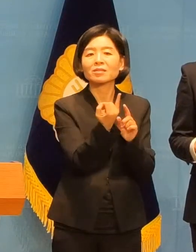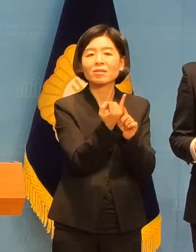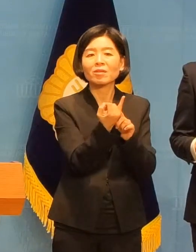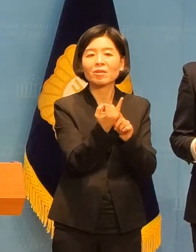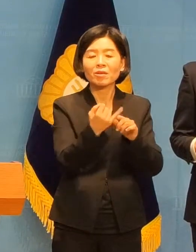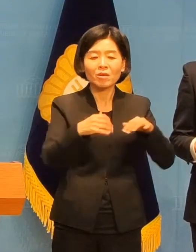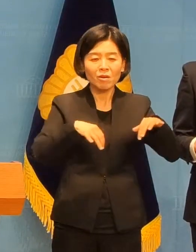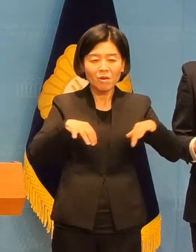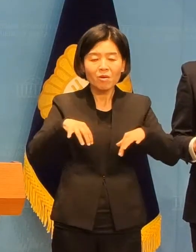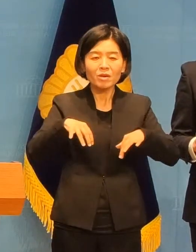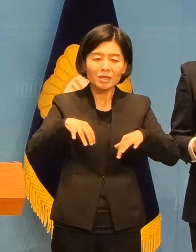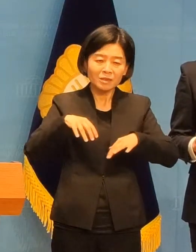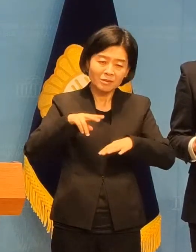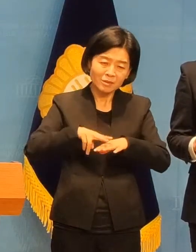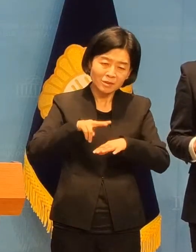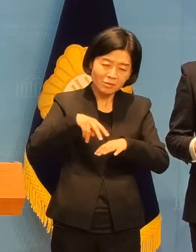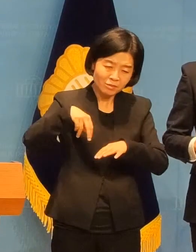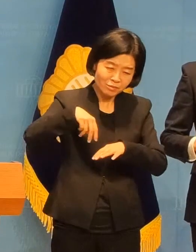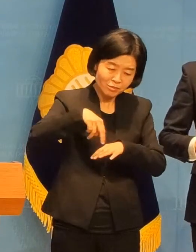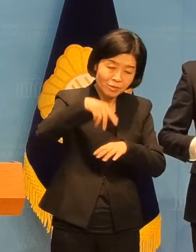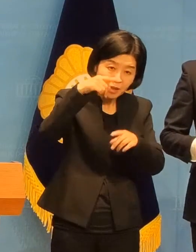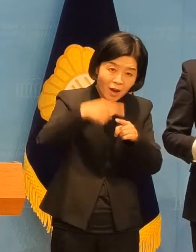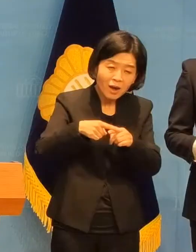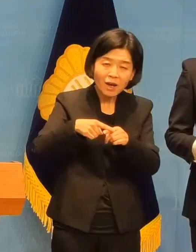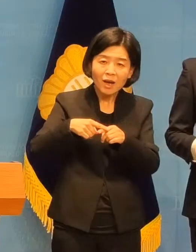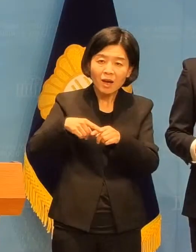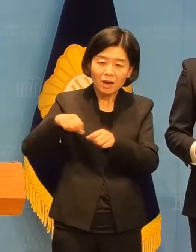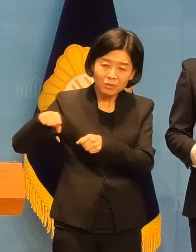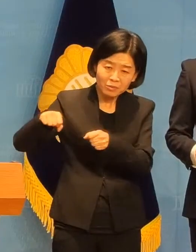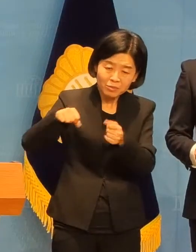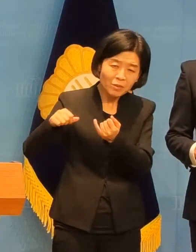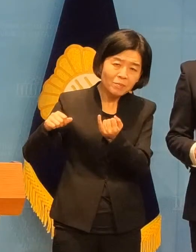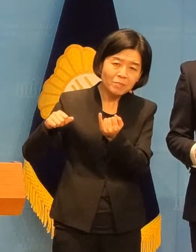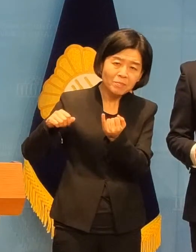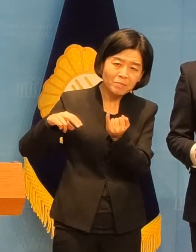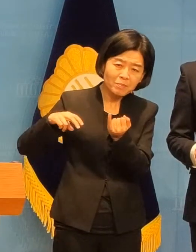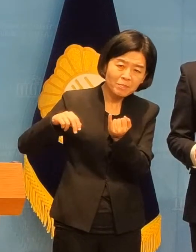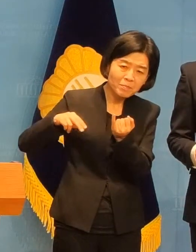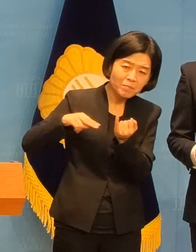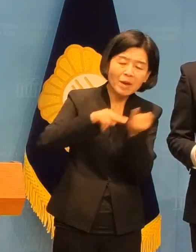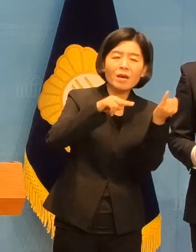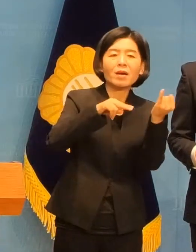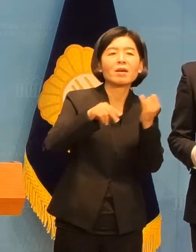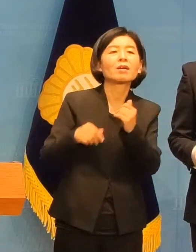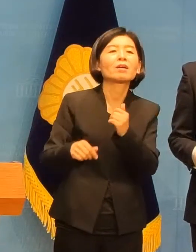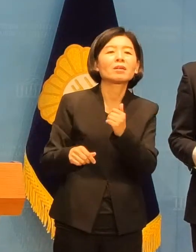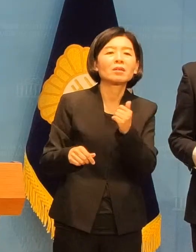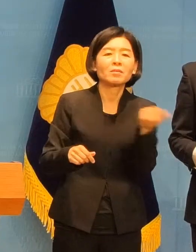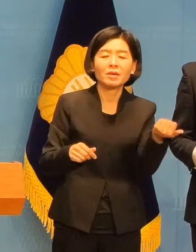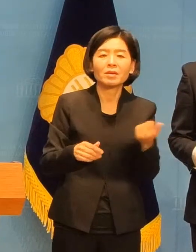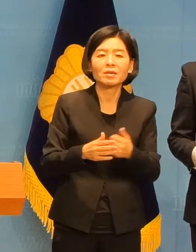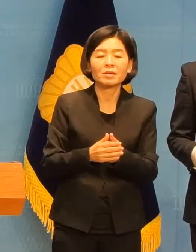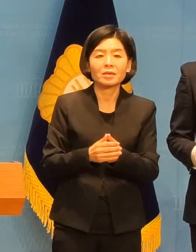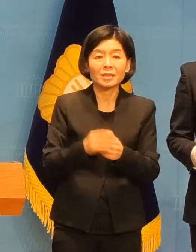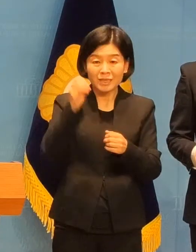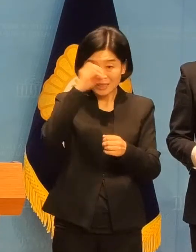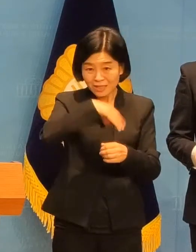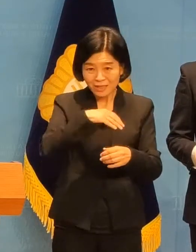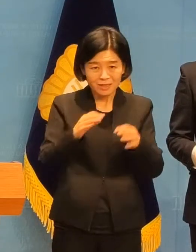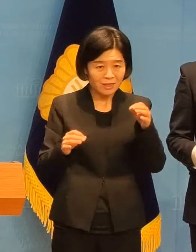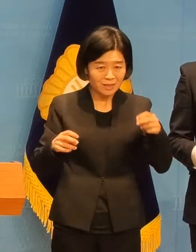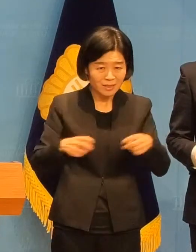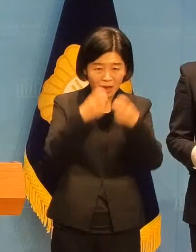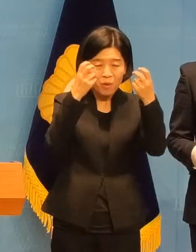전동 킥보드에 치여 목숨을 잃었습니다. 이 사고들은 단순한 교통사고가 아닌